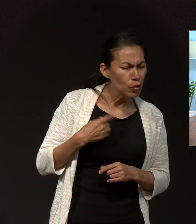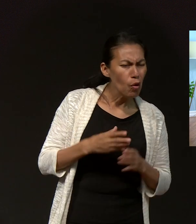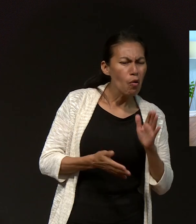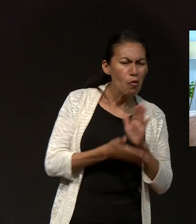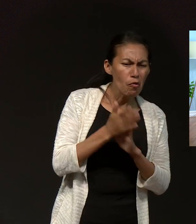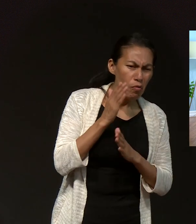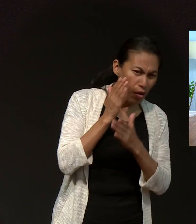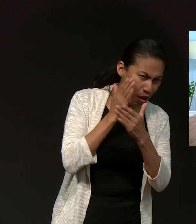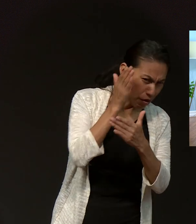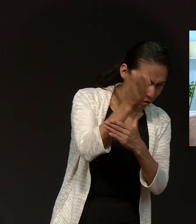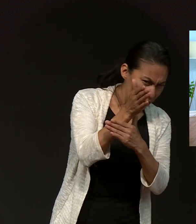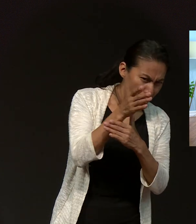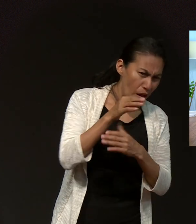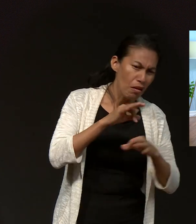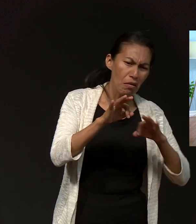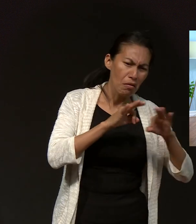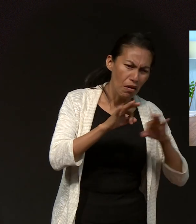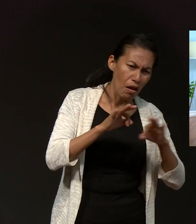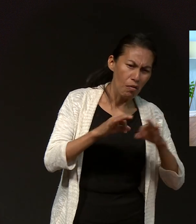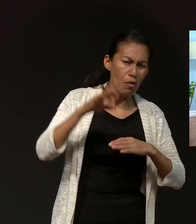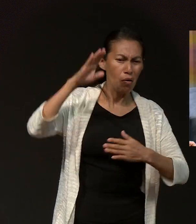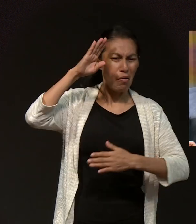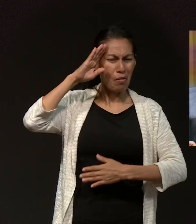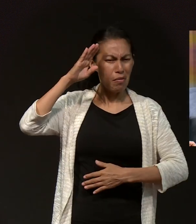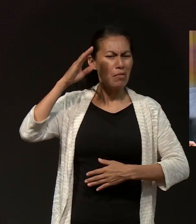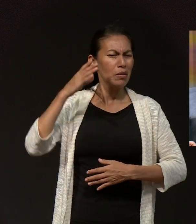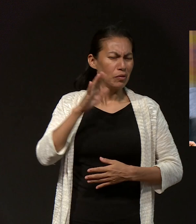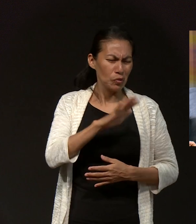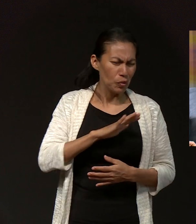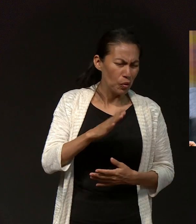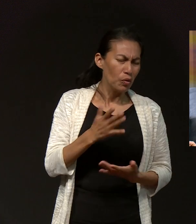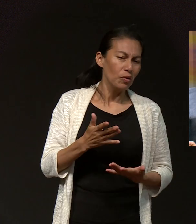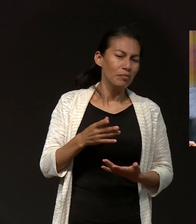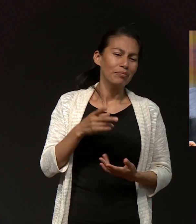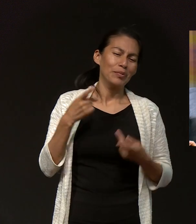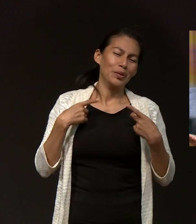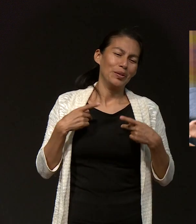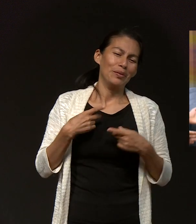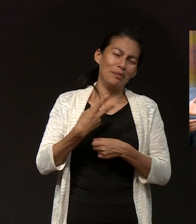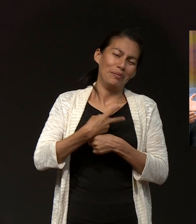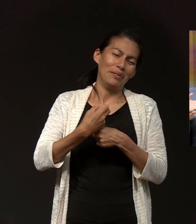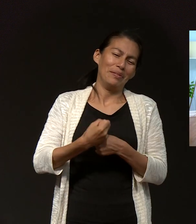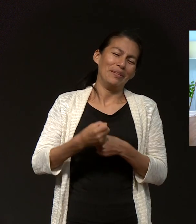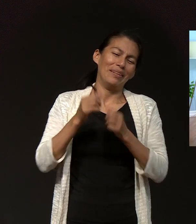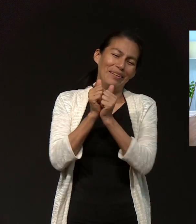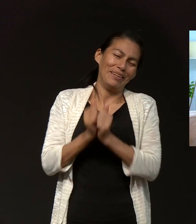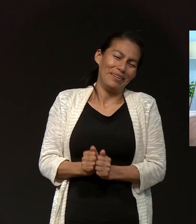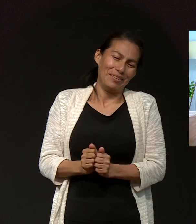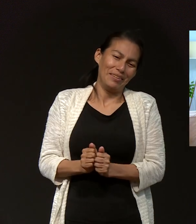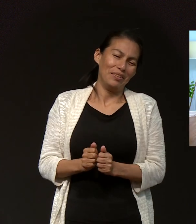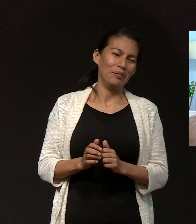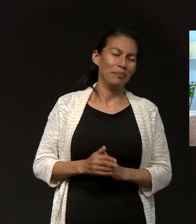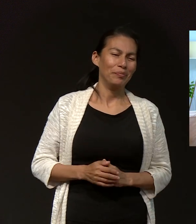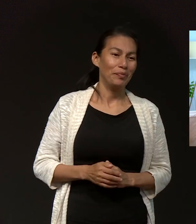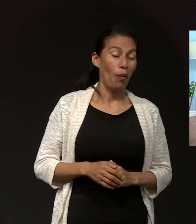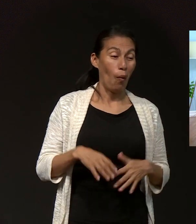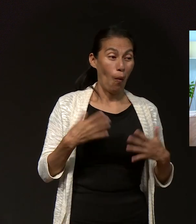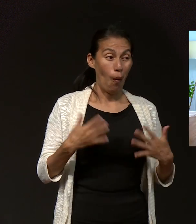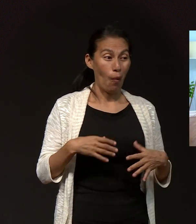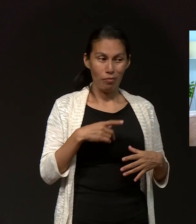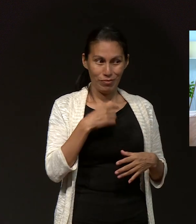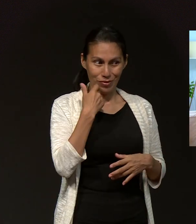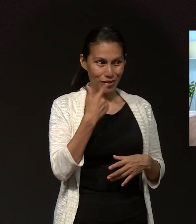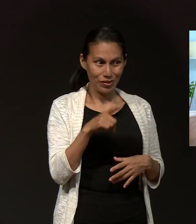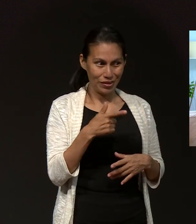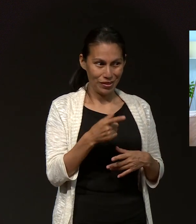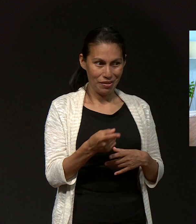y trabajamos con clubes y cantábamos en las iglesias, decían, guau, quédense aquí. No querían que ustedes se